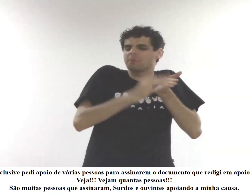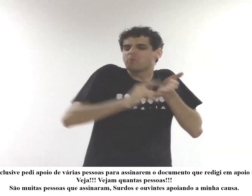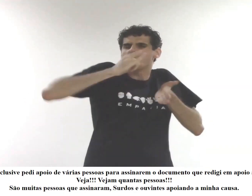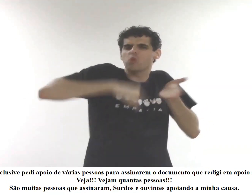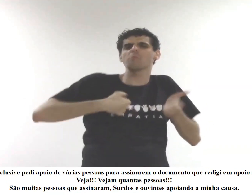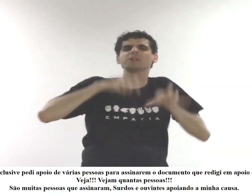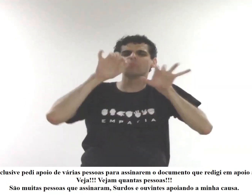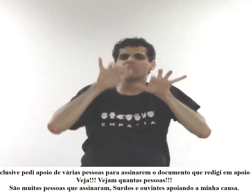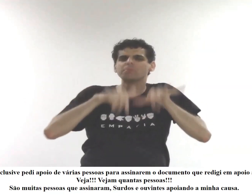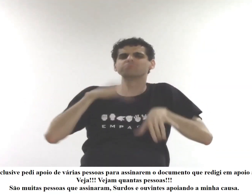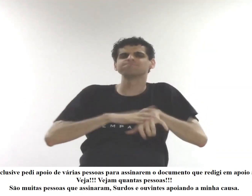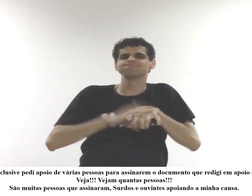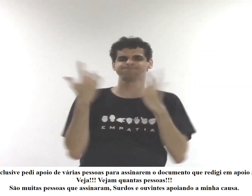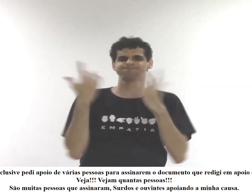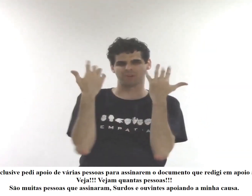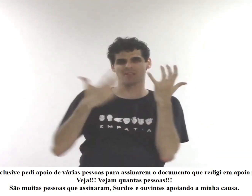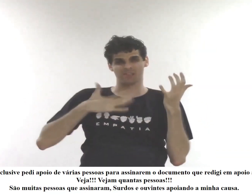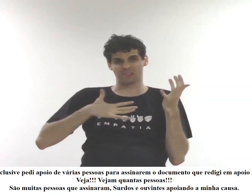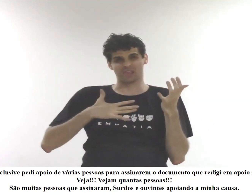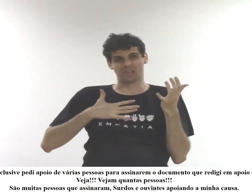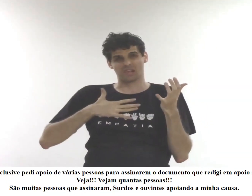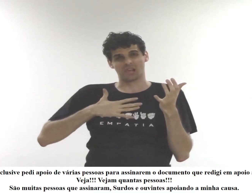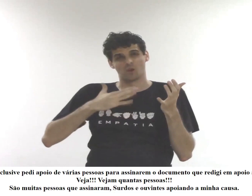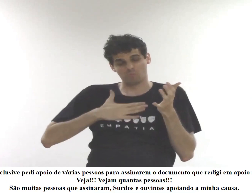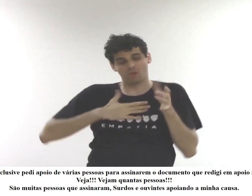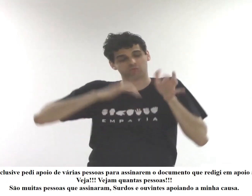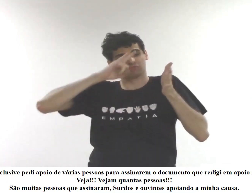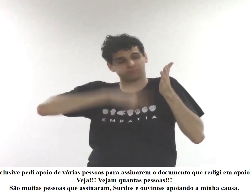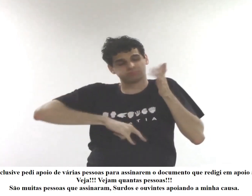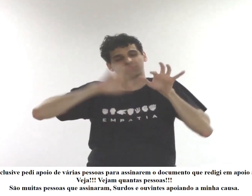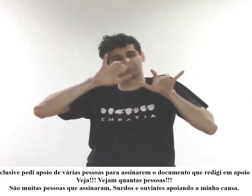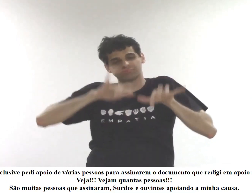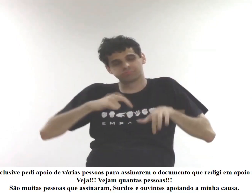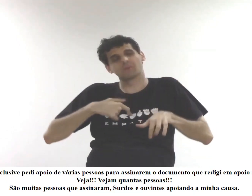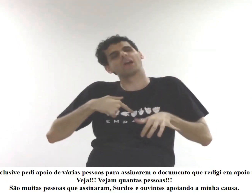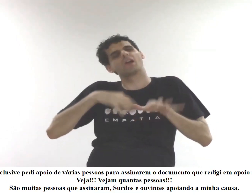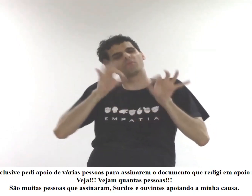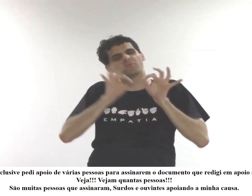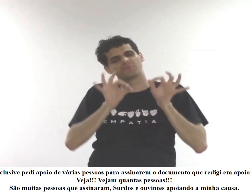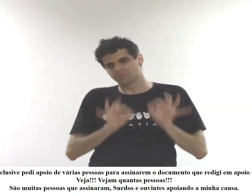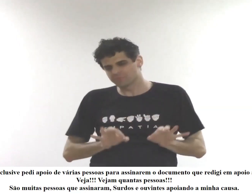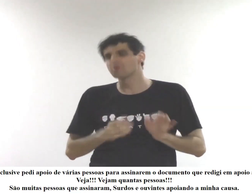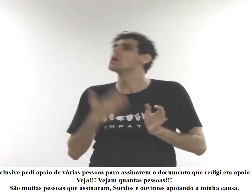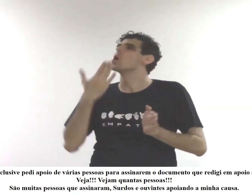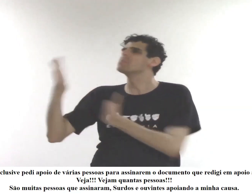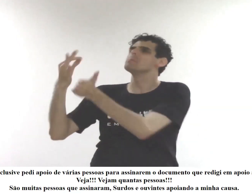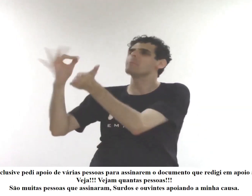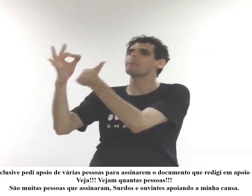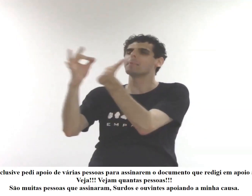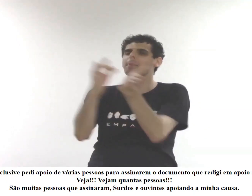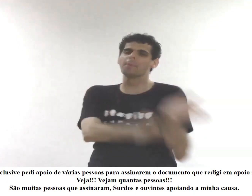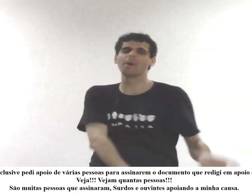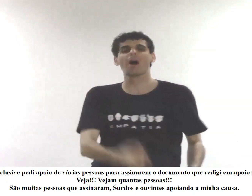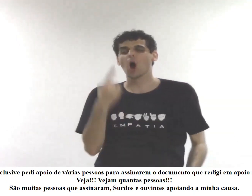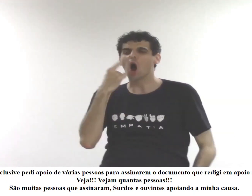então eu estou pedindo, inclusive eu pedi o apoio de várias pessoas. Eu mesmo redigi um documento pedindo para que as